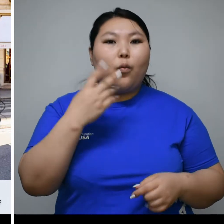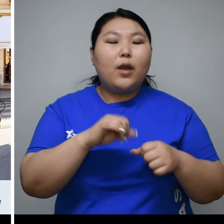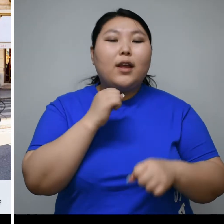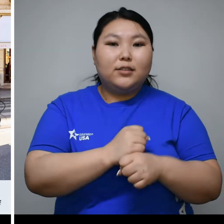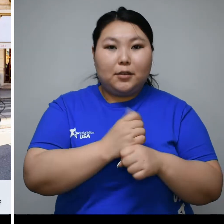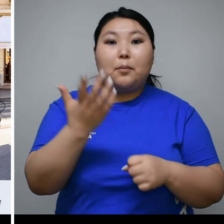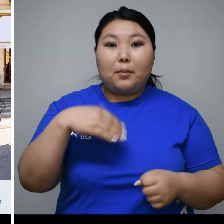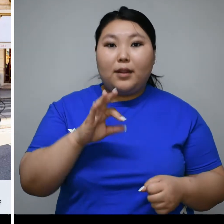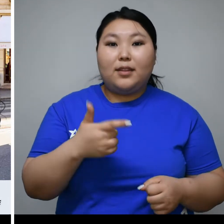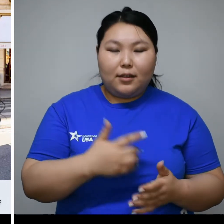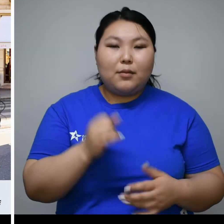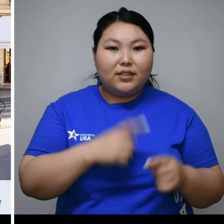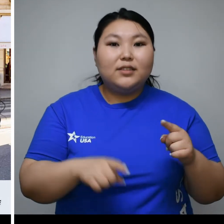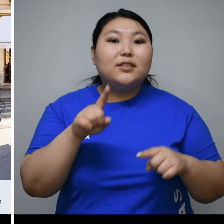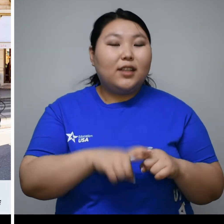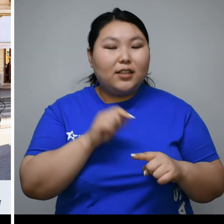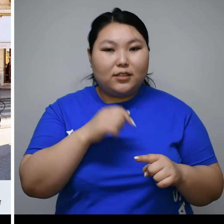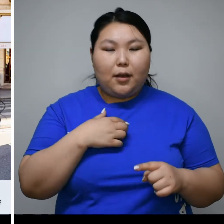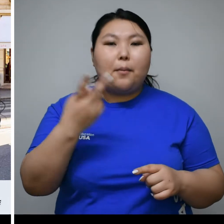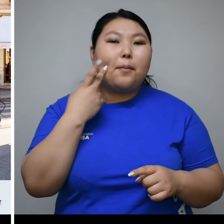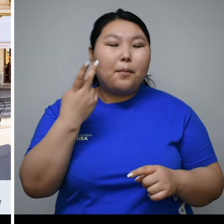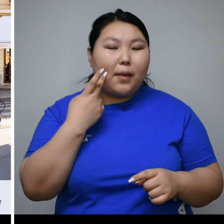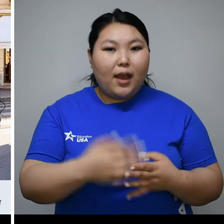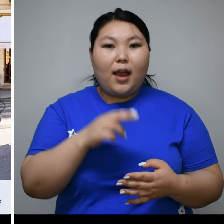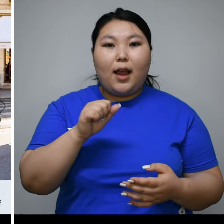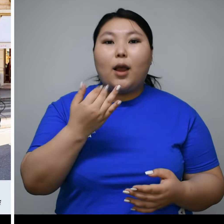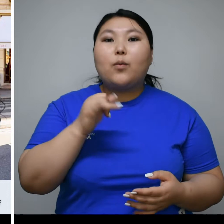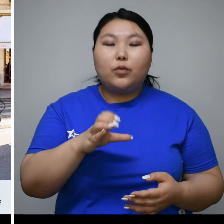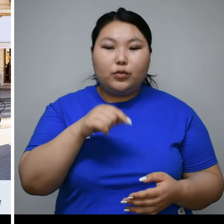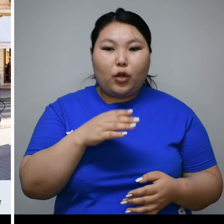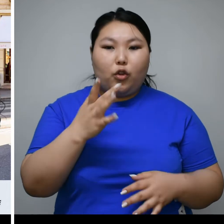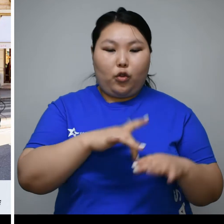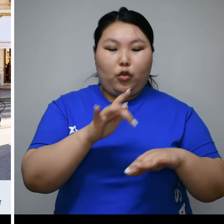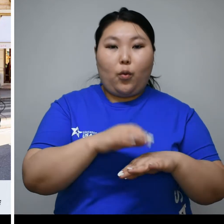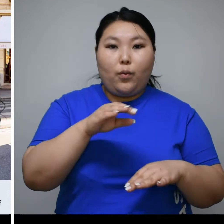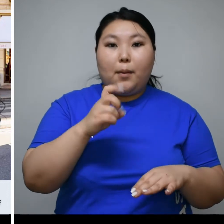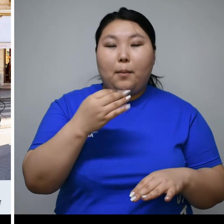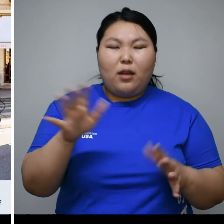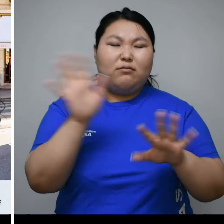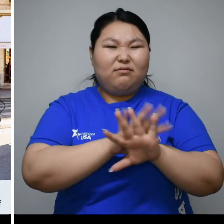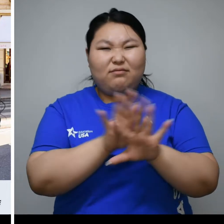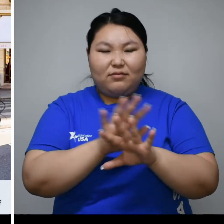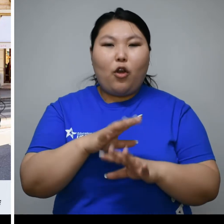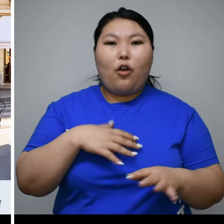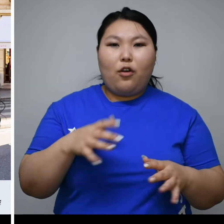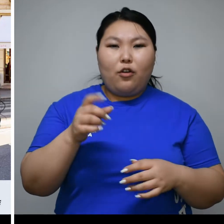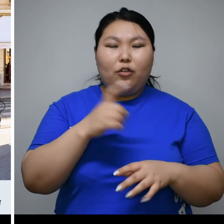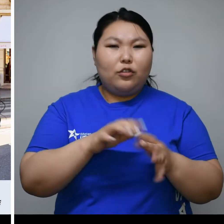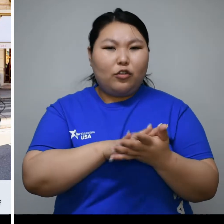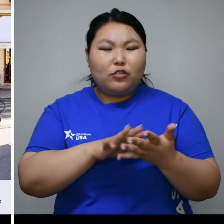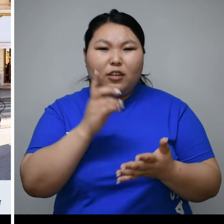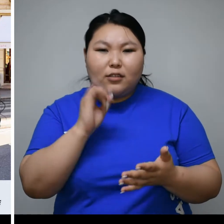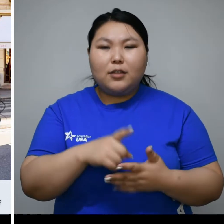үйл ажиллагаанууд байдаг. А дээрэс нь одоо байнгын кампусын тэр төв талбай дээр ингээд бужигнсан